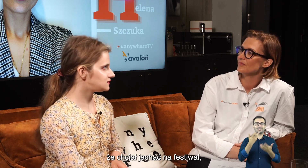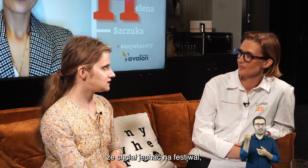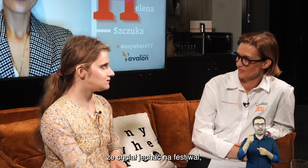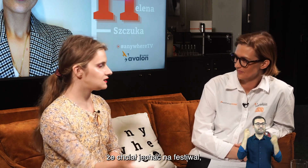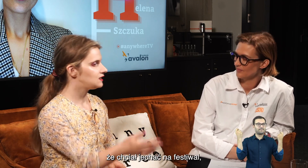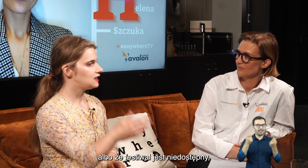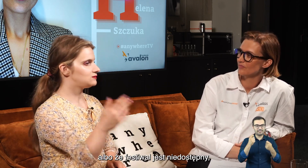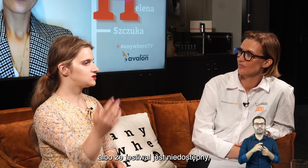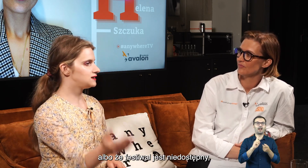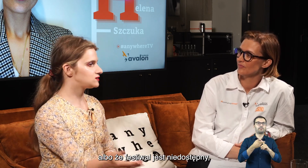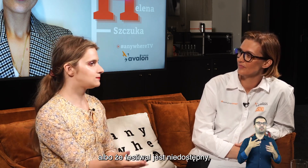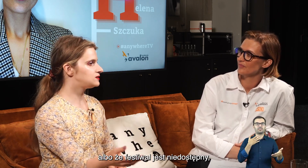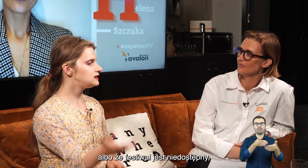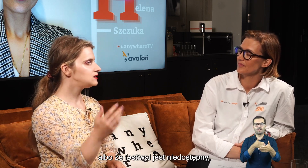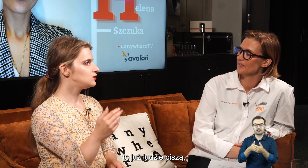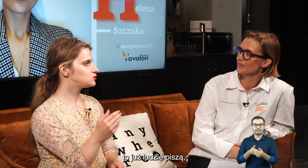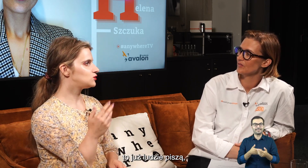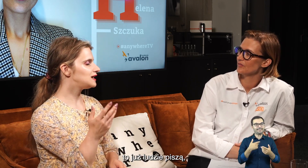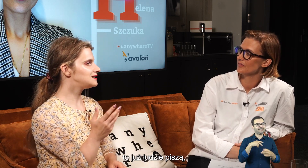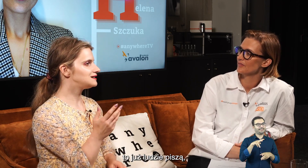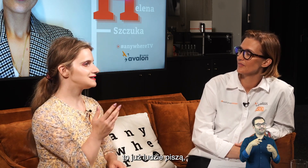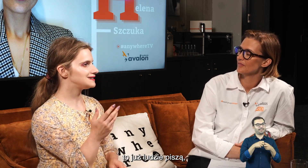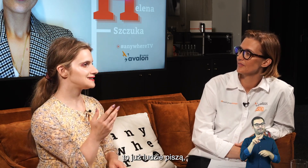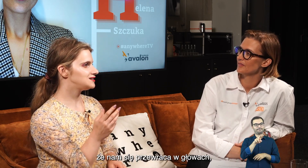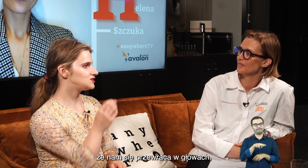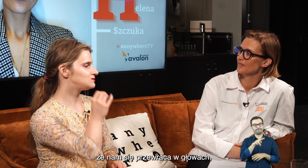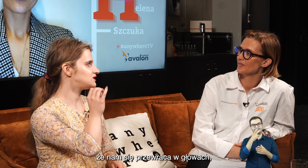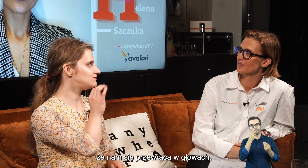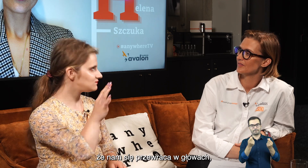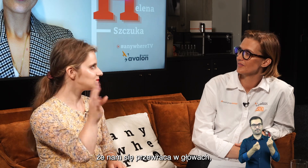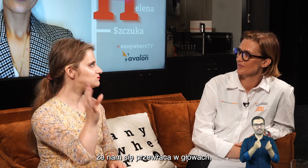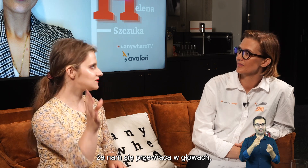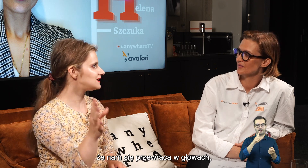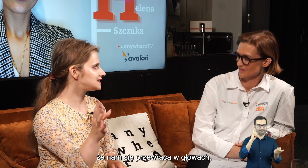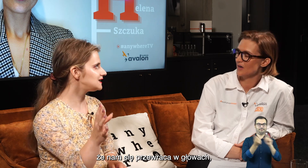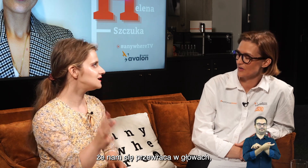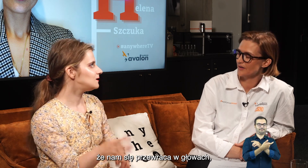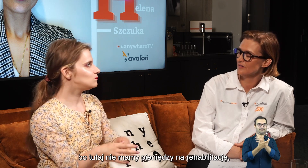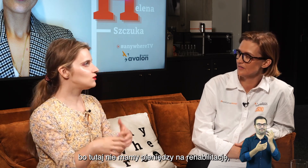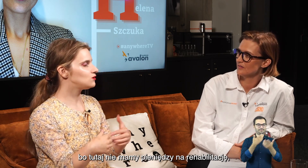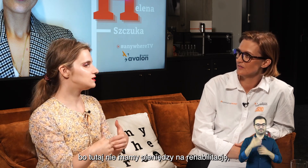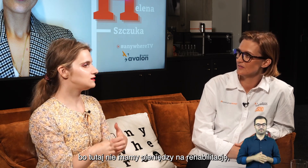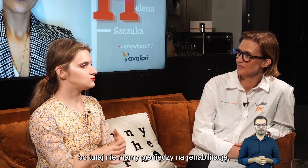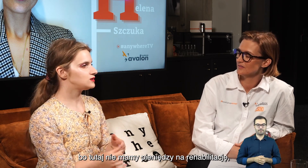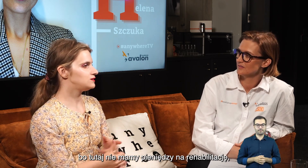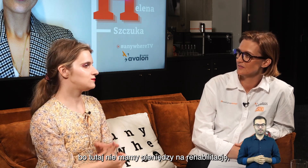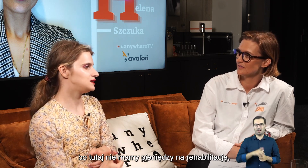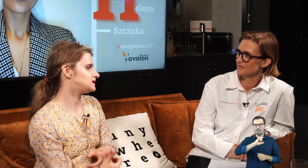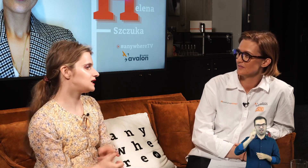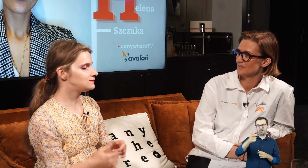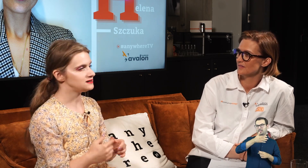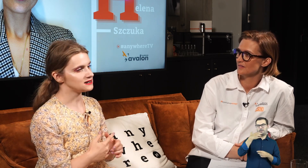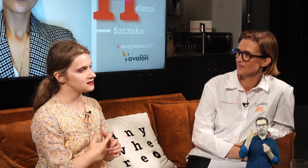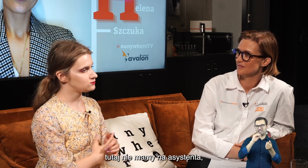na festiwal, albo że jest niedostępny, to trochę jest na zasadzie, że nam się przewraca, okay, bo tutaj nie mam